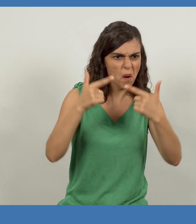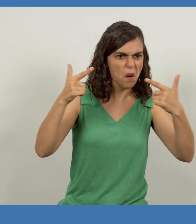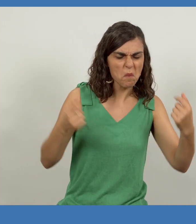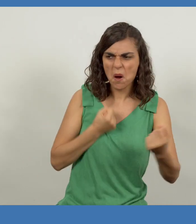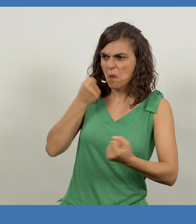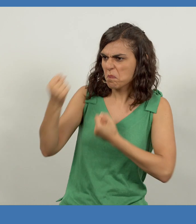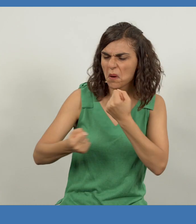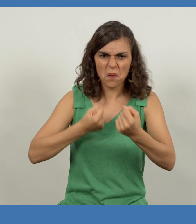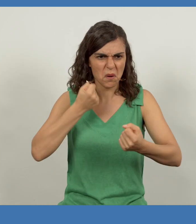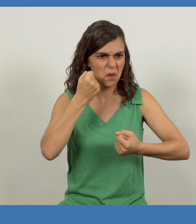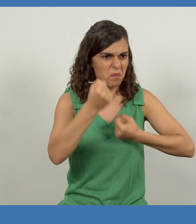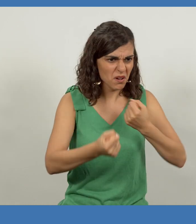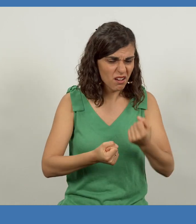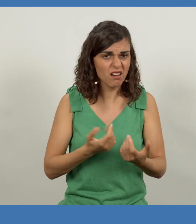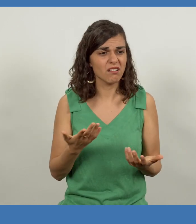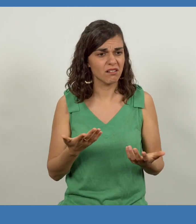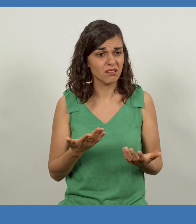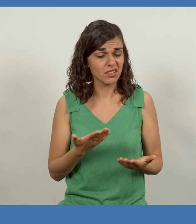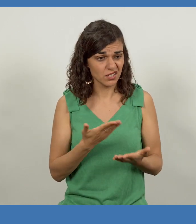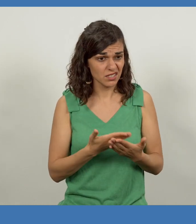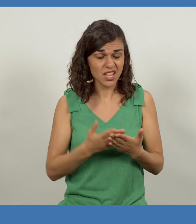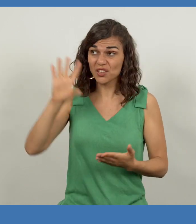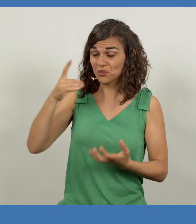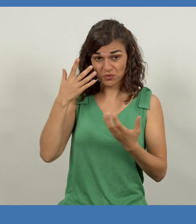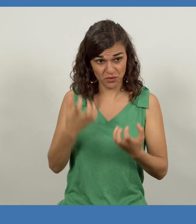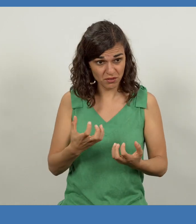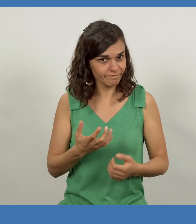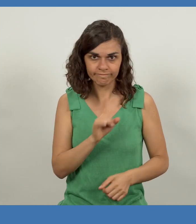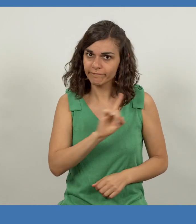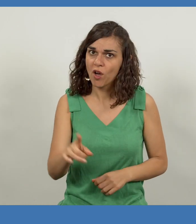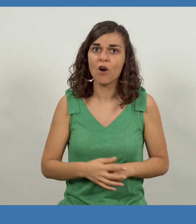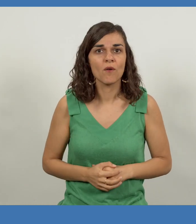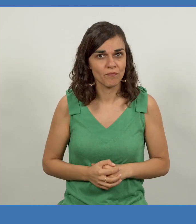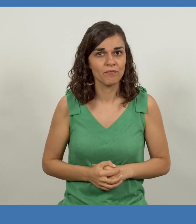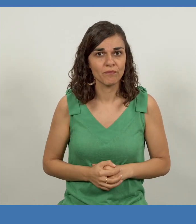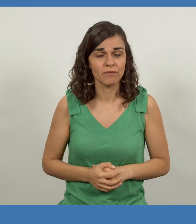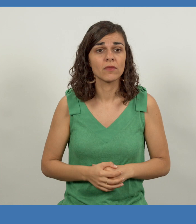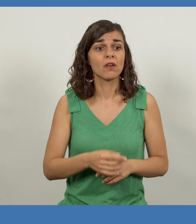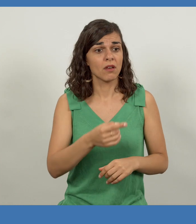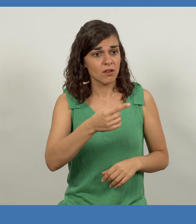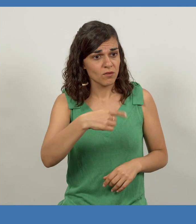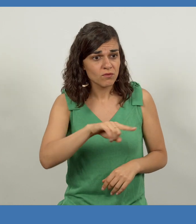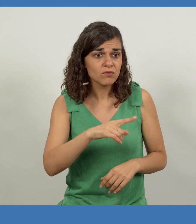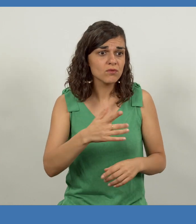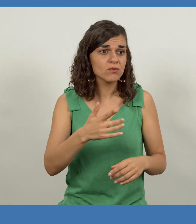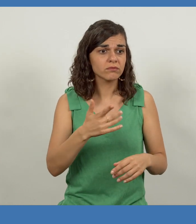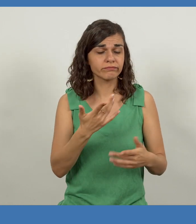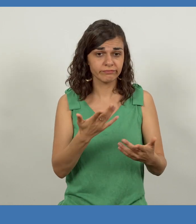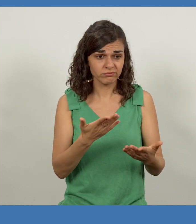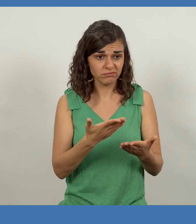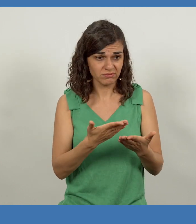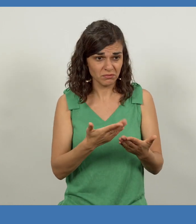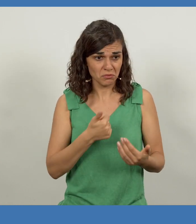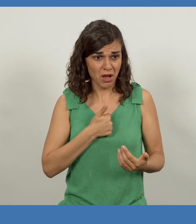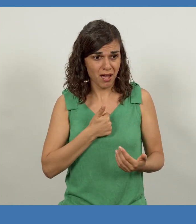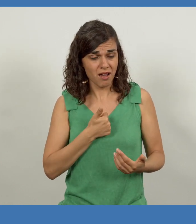frapper méchamment du poing. Vous ne jeûnez pas comme le veut ce jour, pour que votre voix soit entendue en haut. Est-ce là